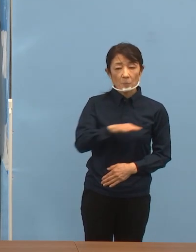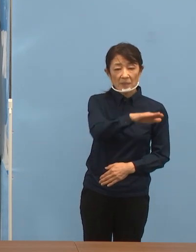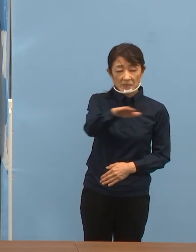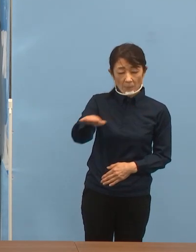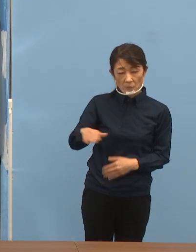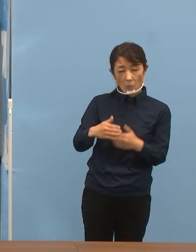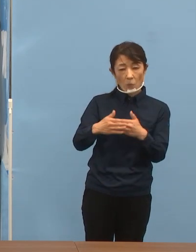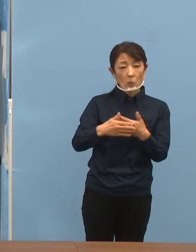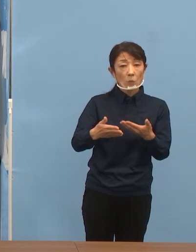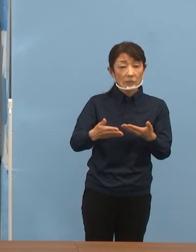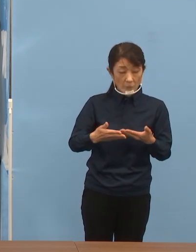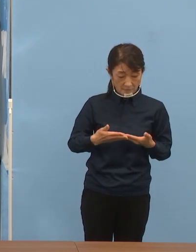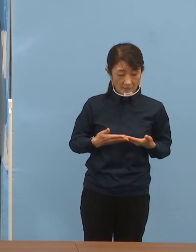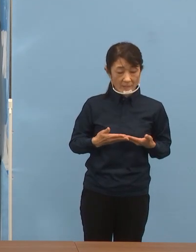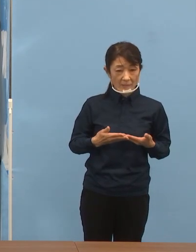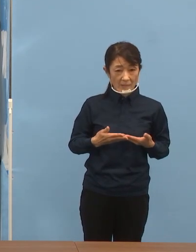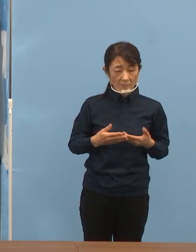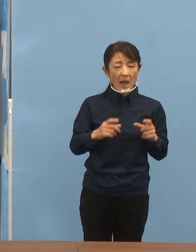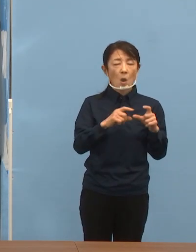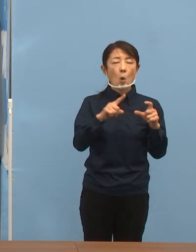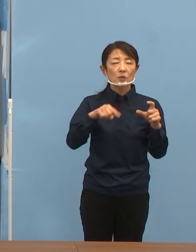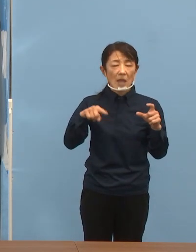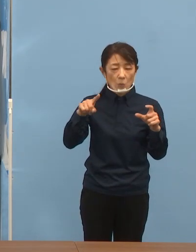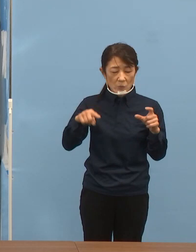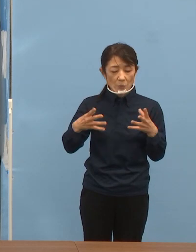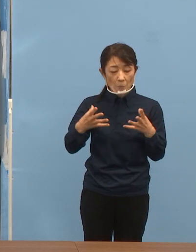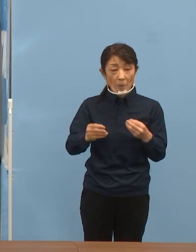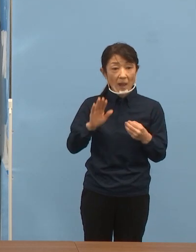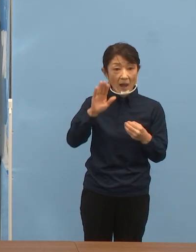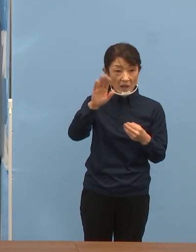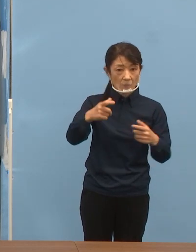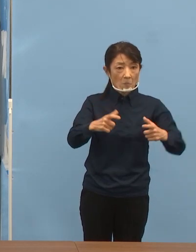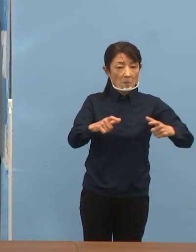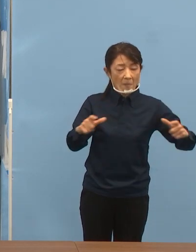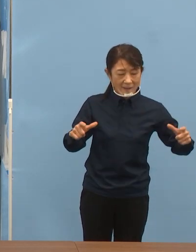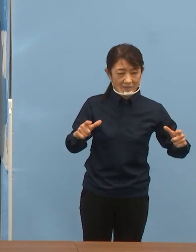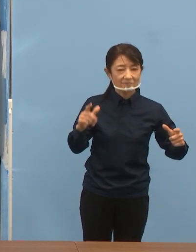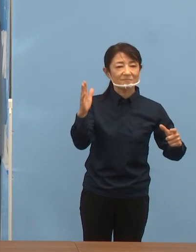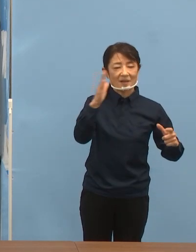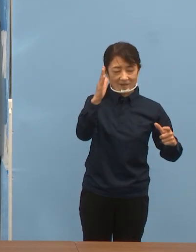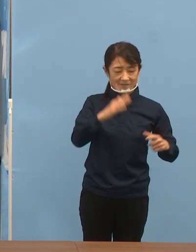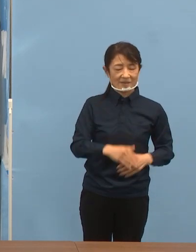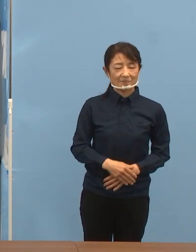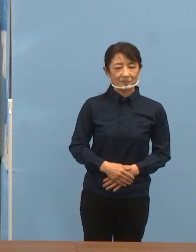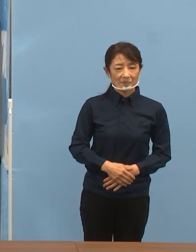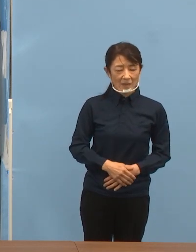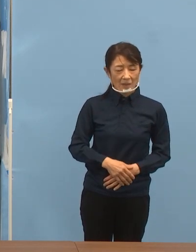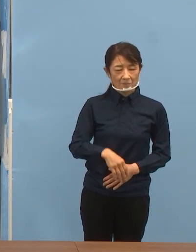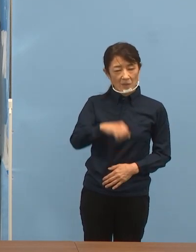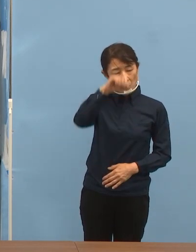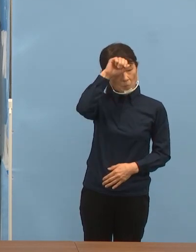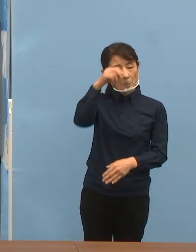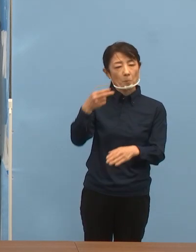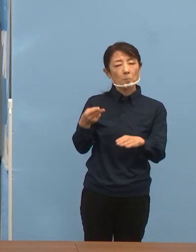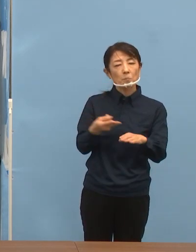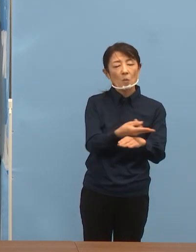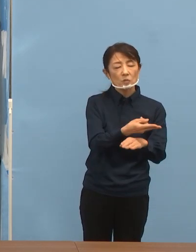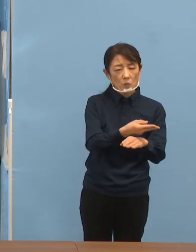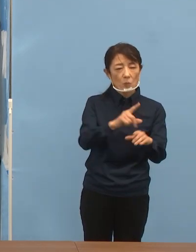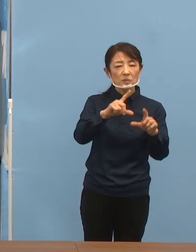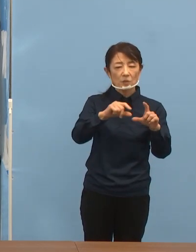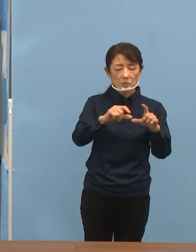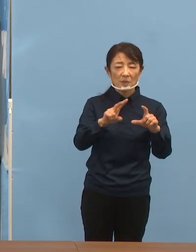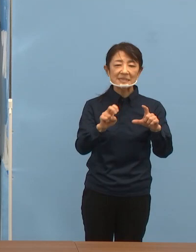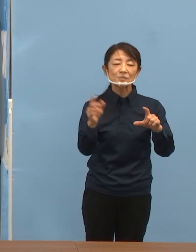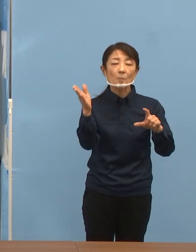ご協力によって、ゴールデンウィーク終了後も大幅な感染拡大には至らず、病床使用率についても 20% 前後で推移